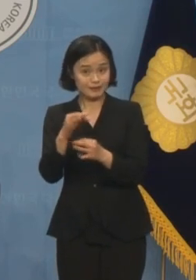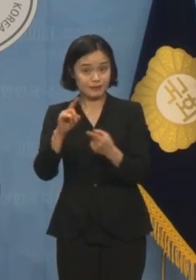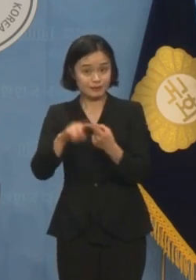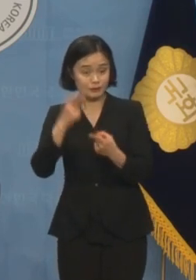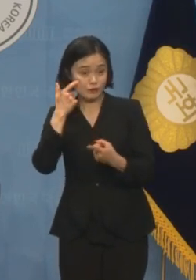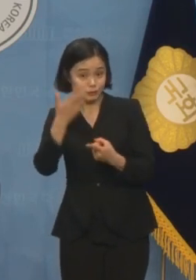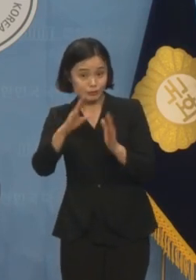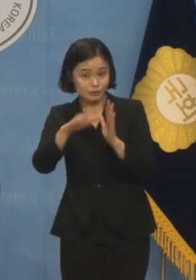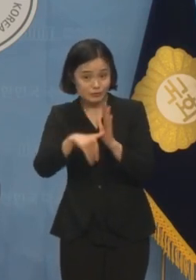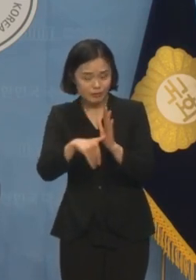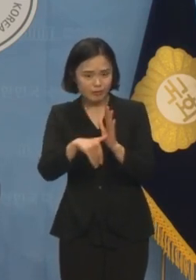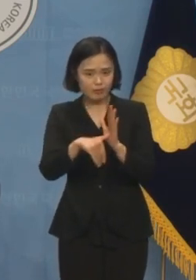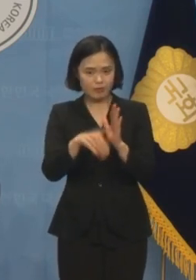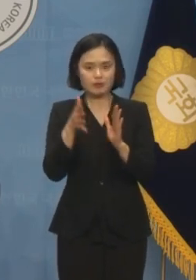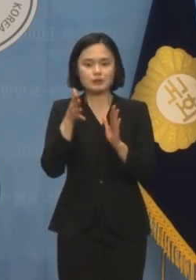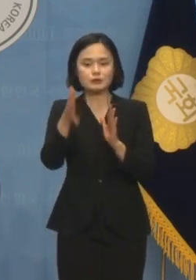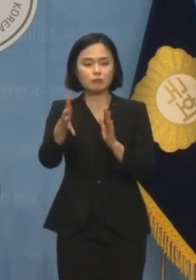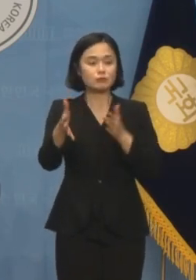있는 건가요?